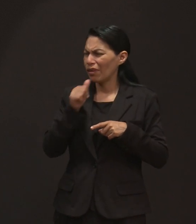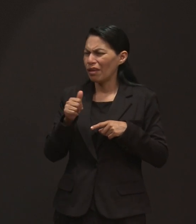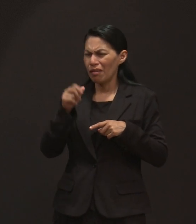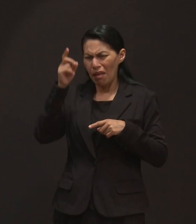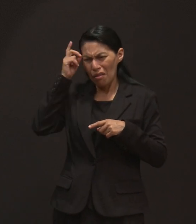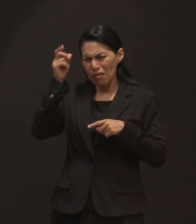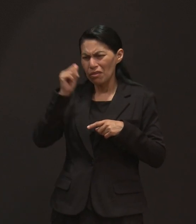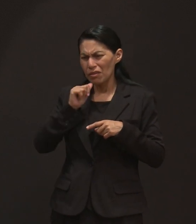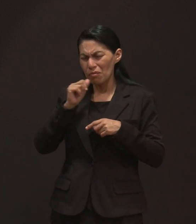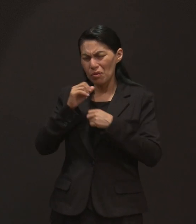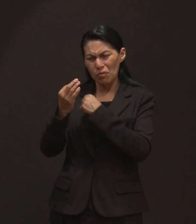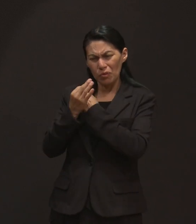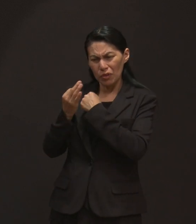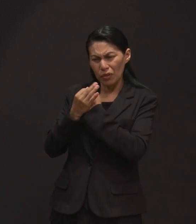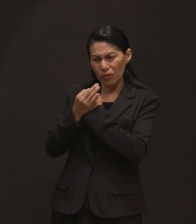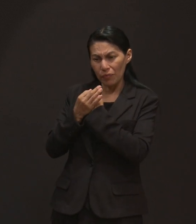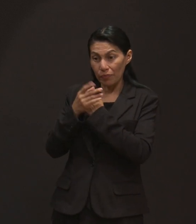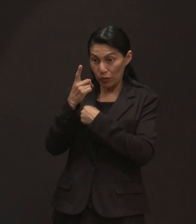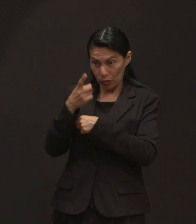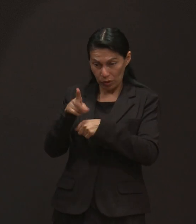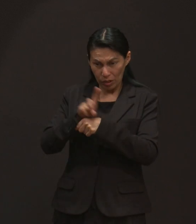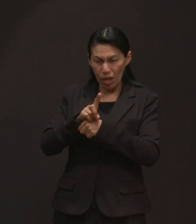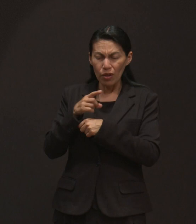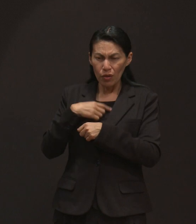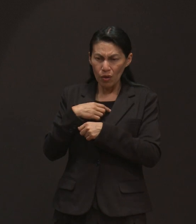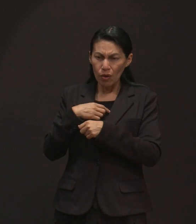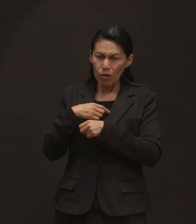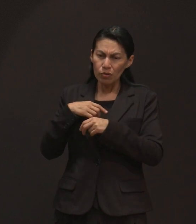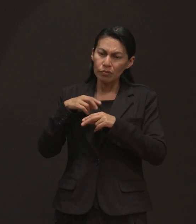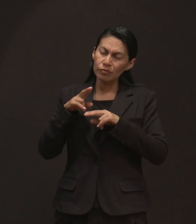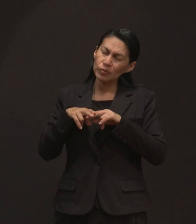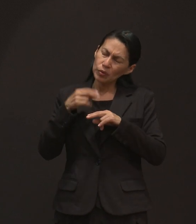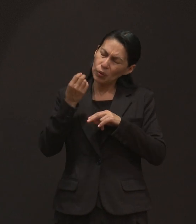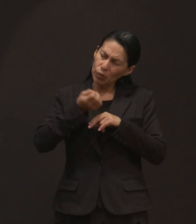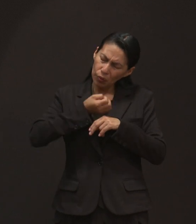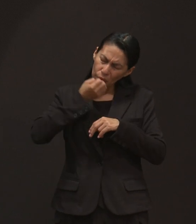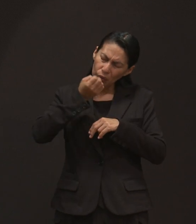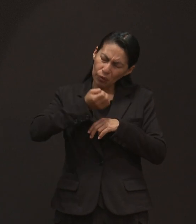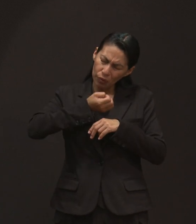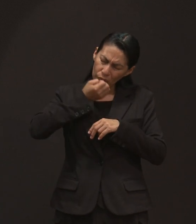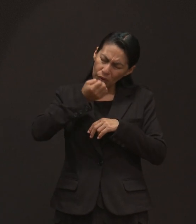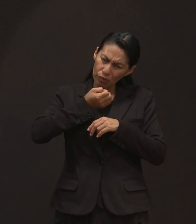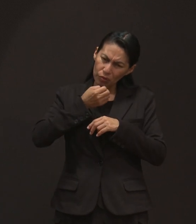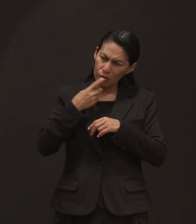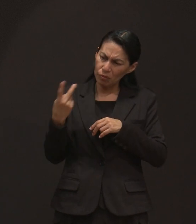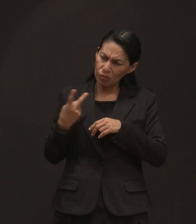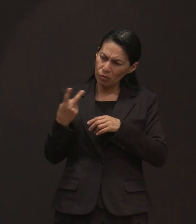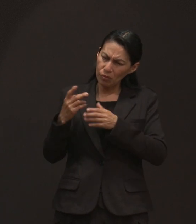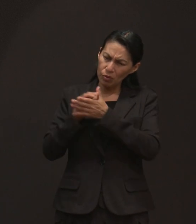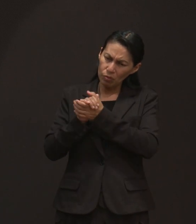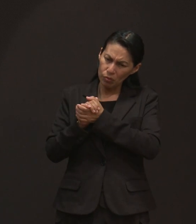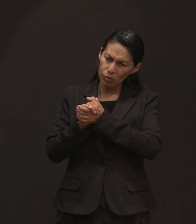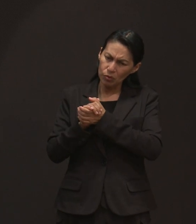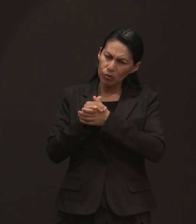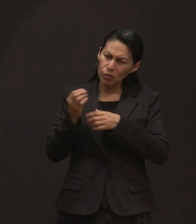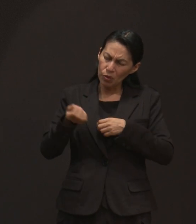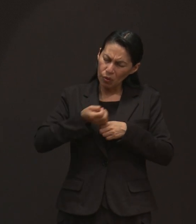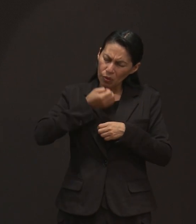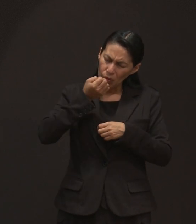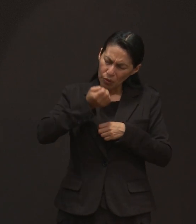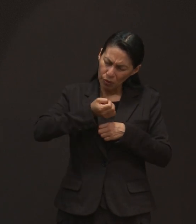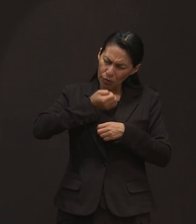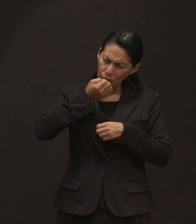me protegió. En una ocasión yo iba orando en el transporte, iba con mi esposo,